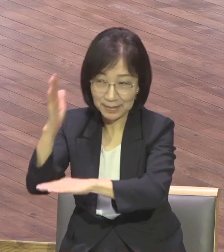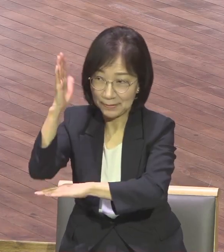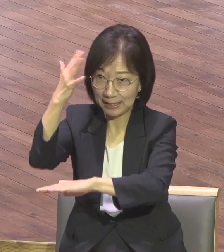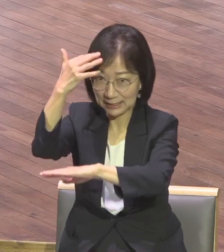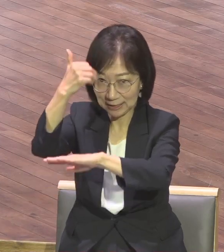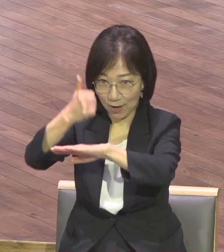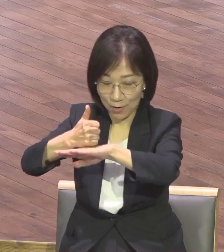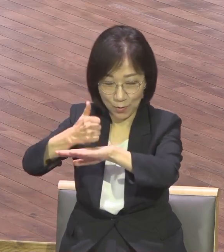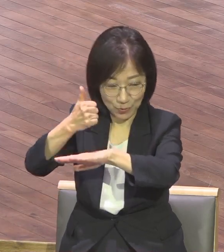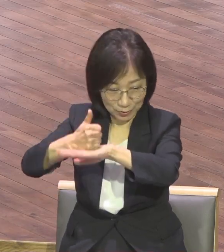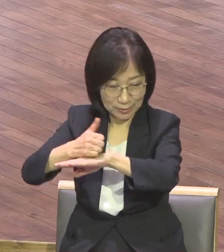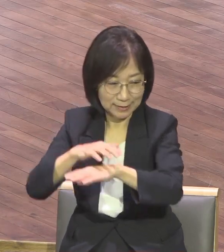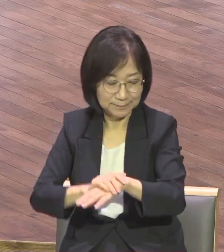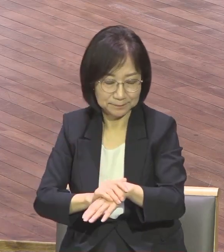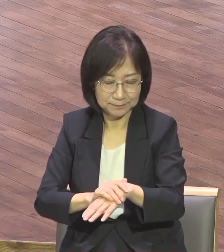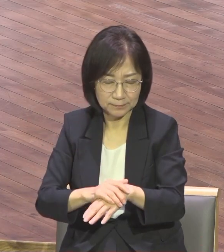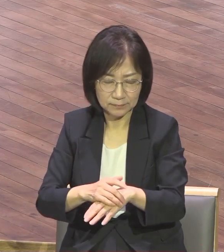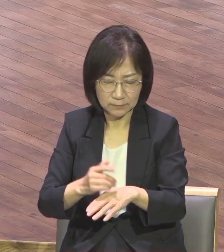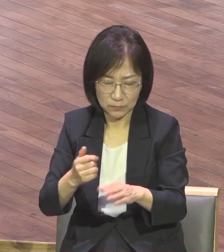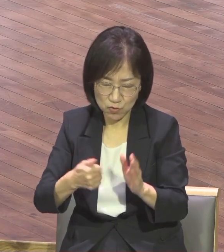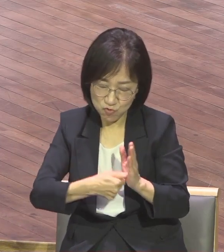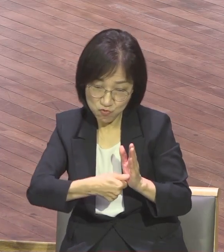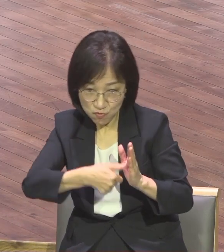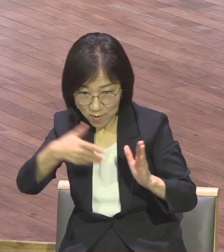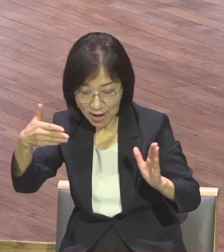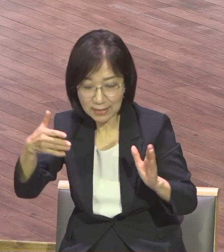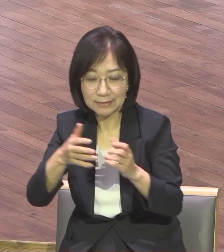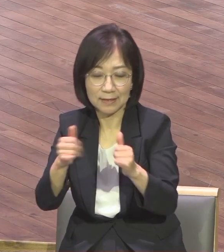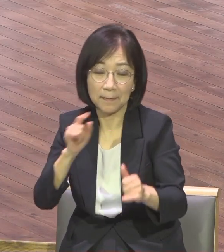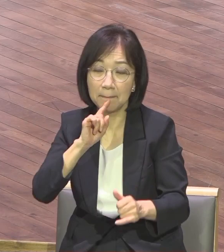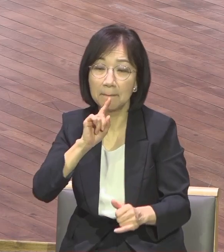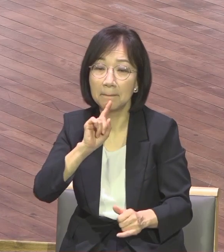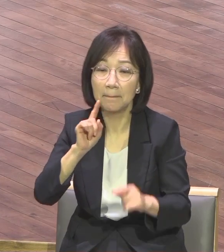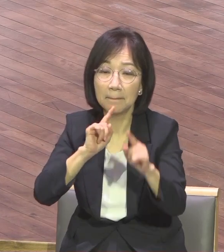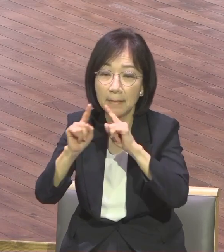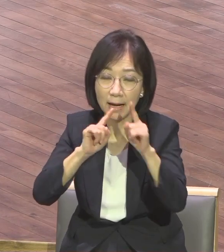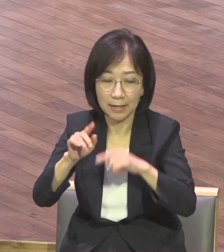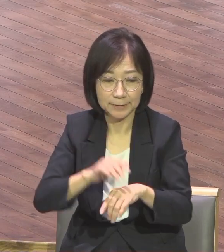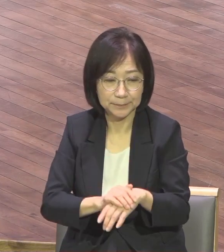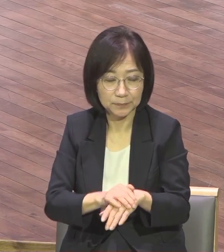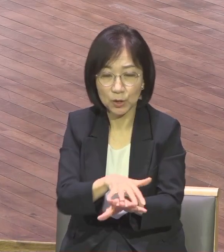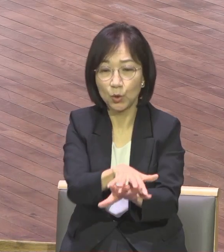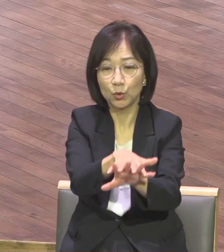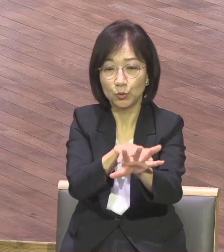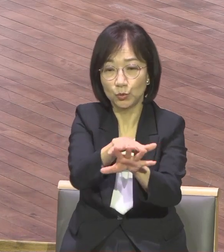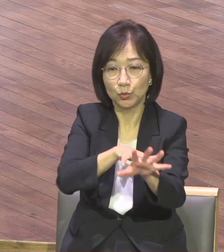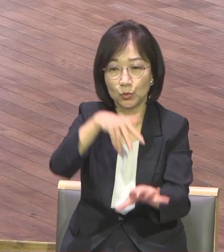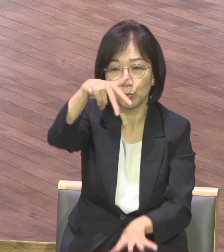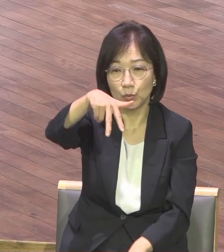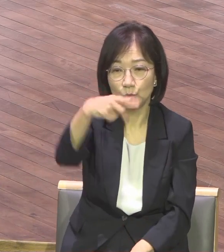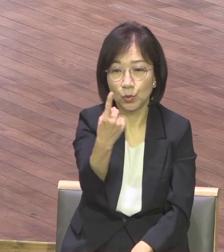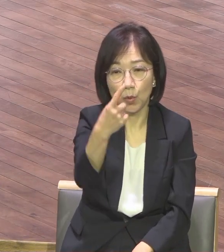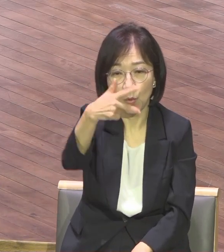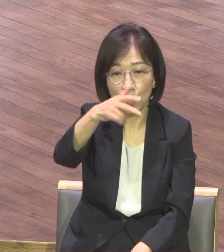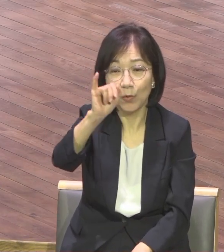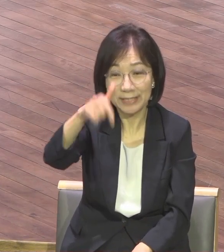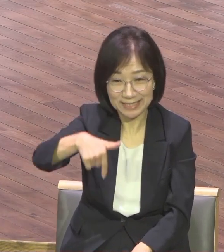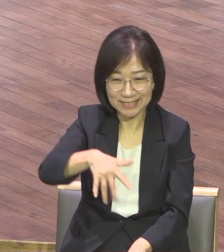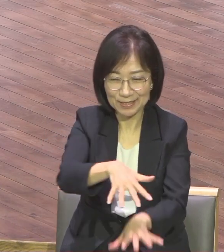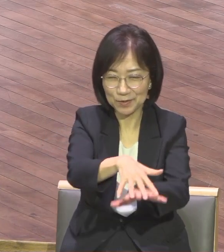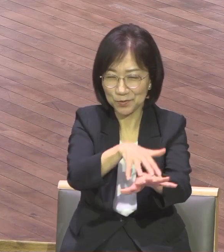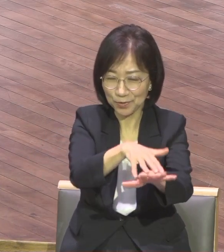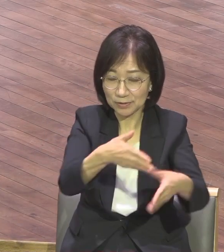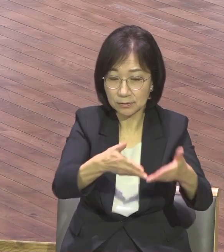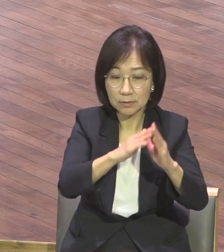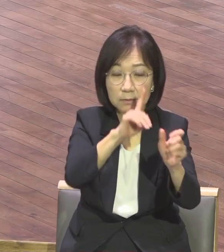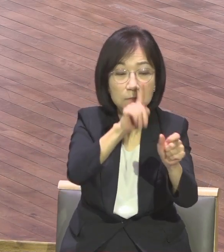피트 드러커라는 유명한 학자가 있는데 이런 말을 했어요. 모든 조직이 존재하는 목적은